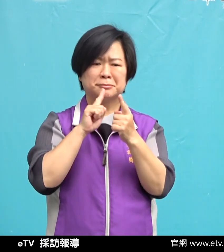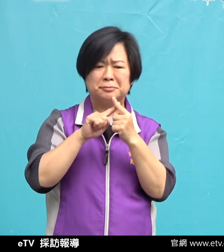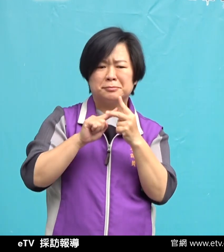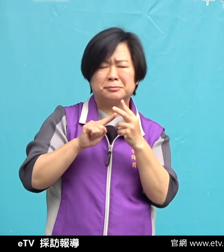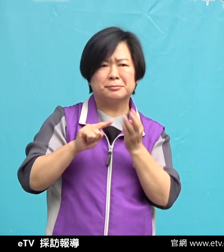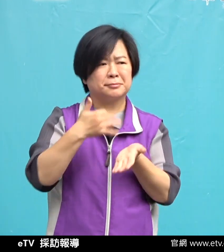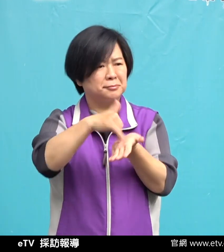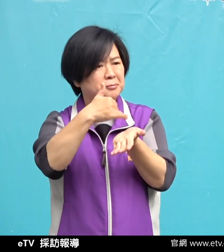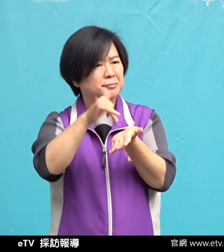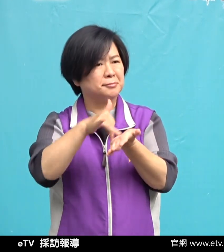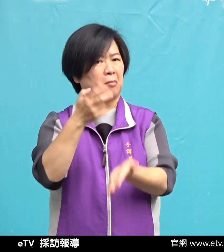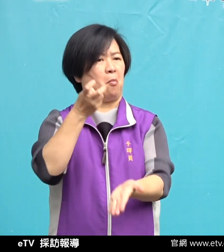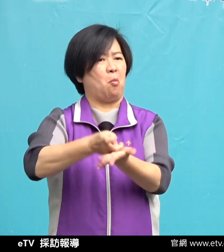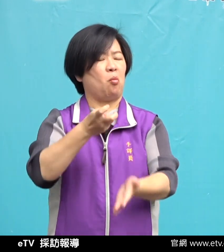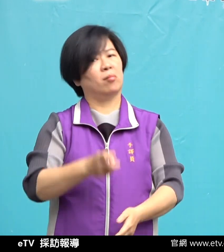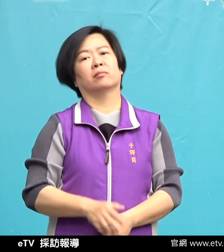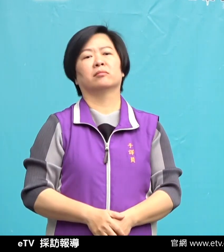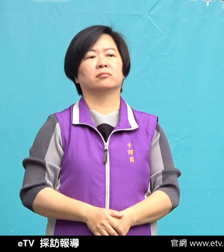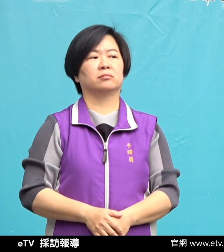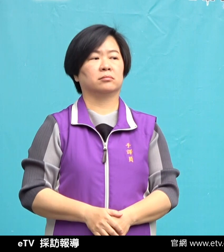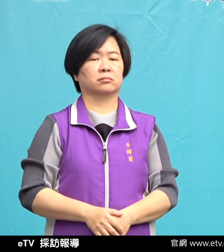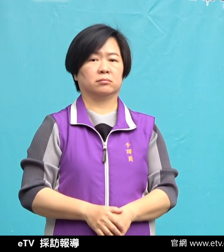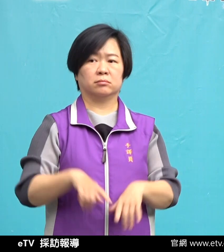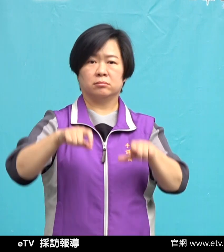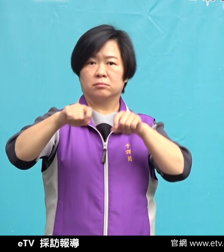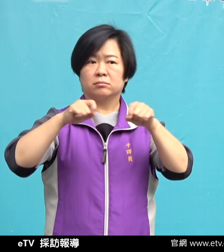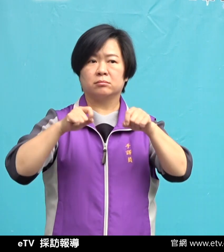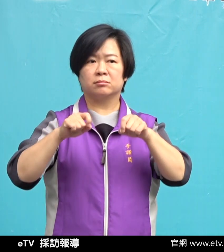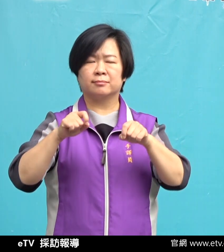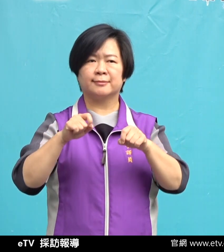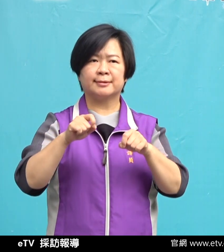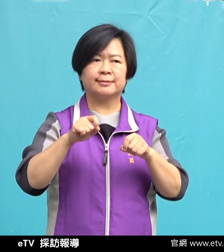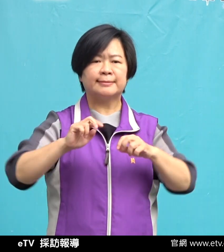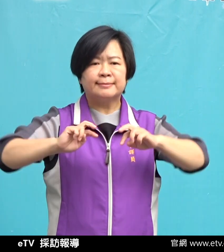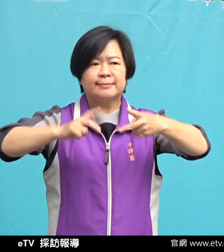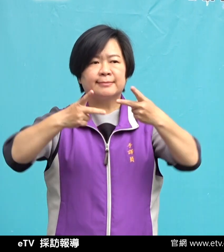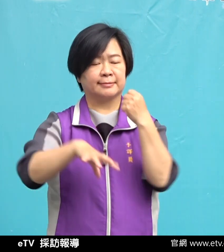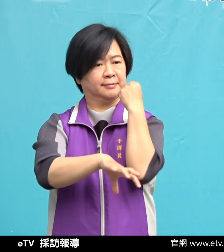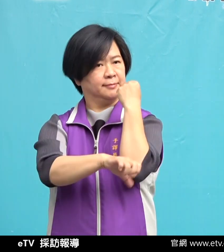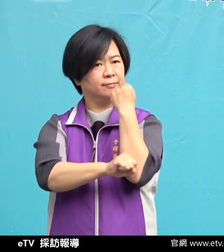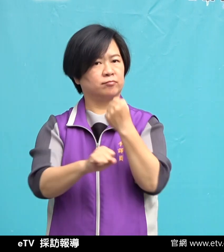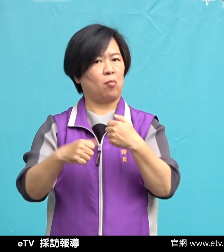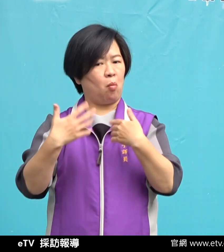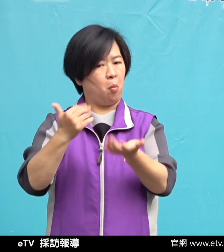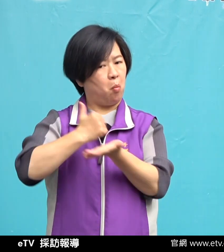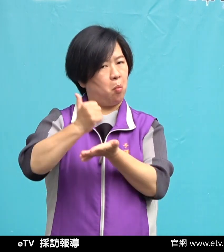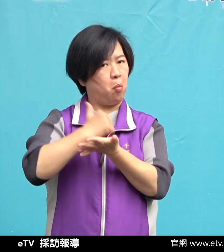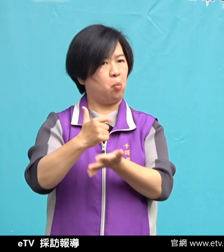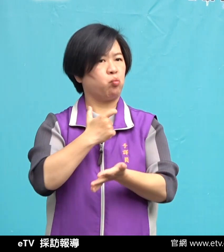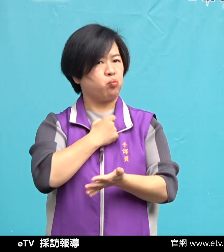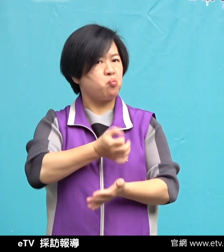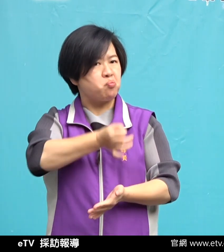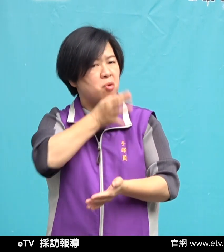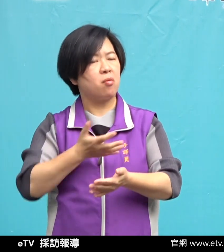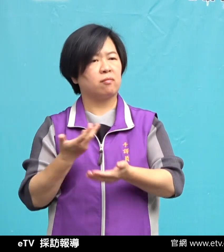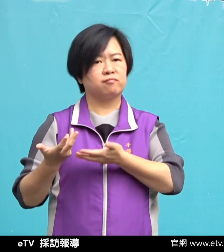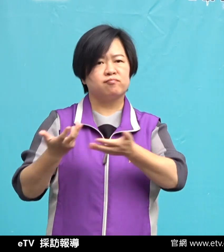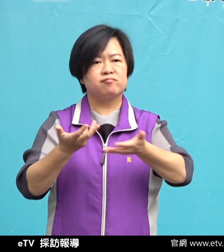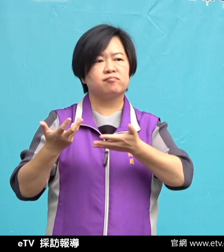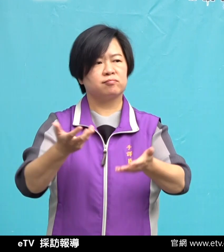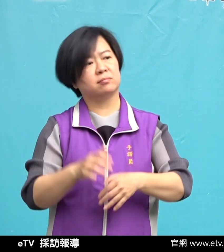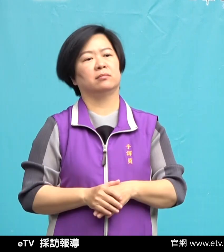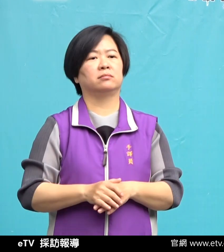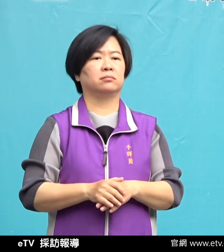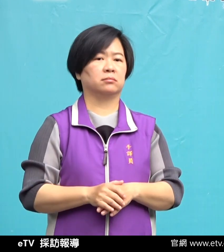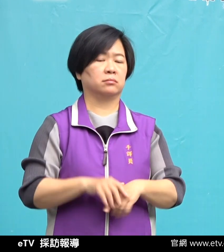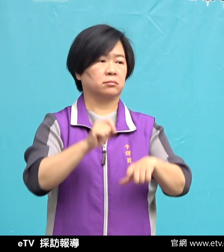的。那当然每一样的政策的改变，除了基本的供应量要跟上来，产业界非